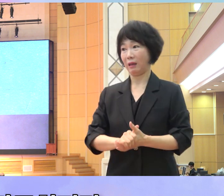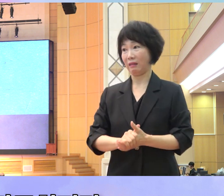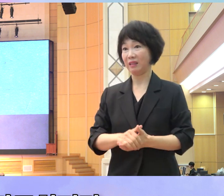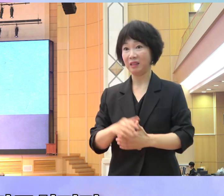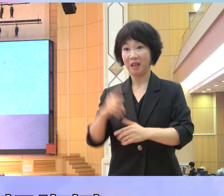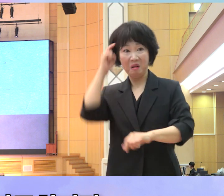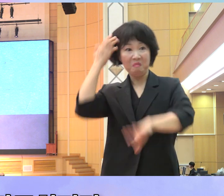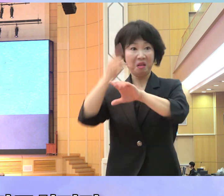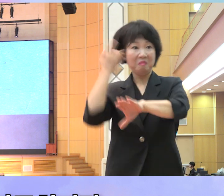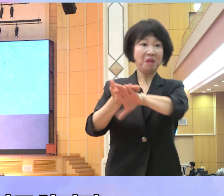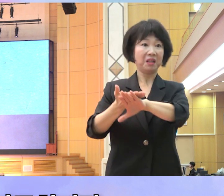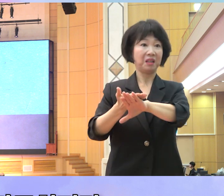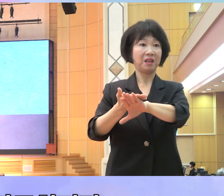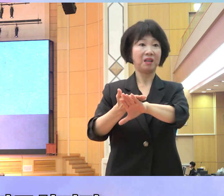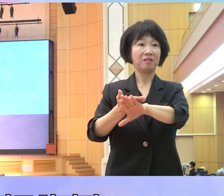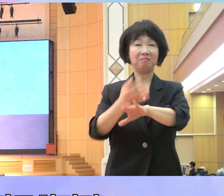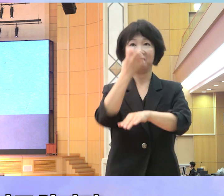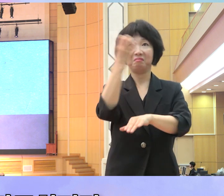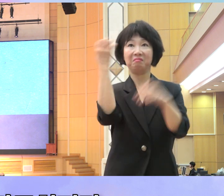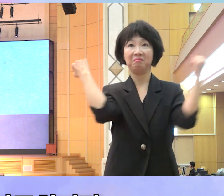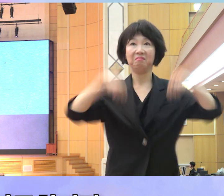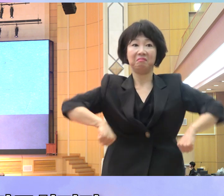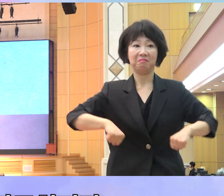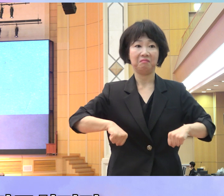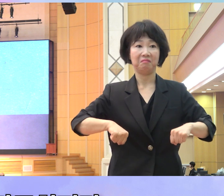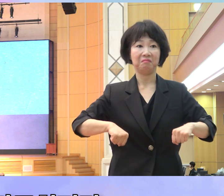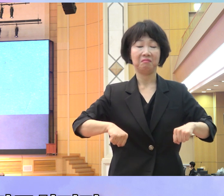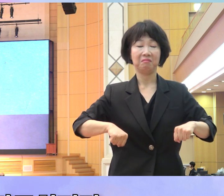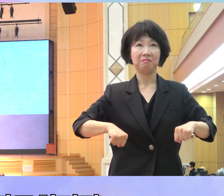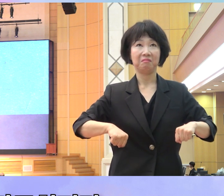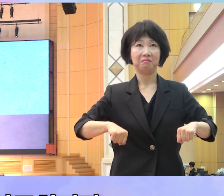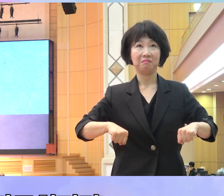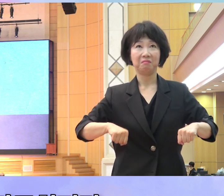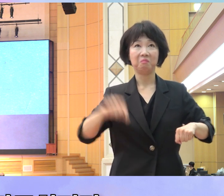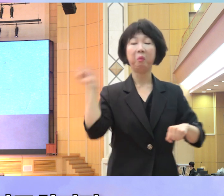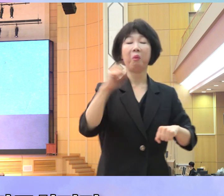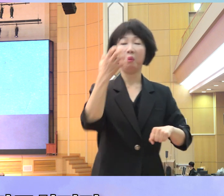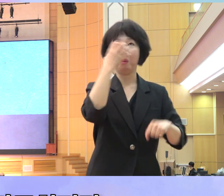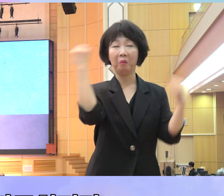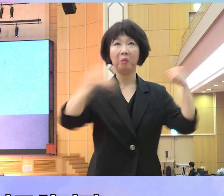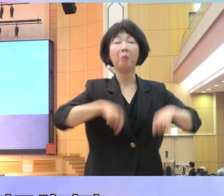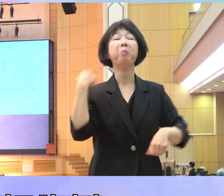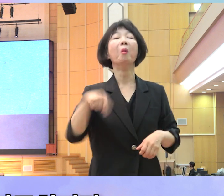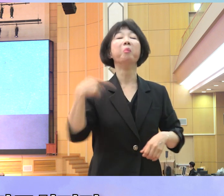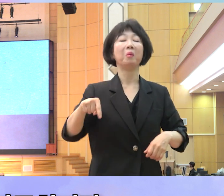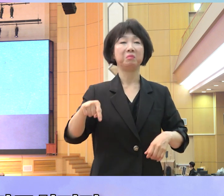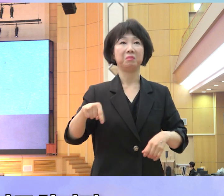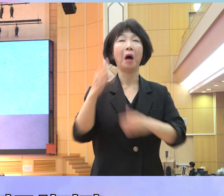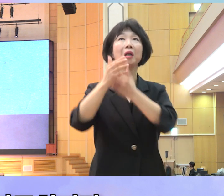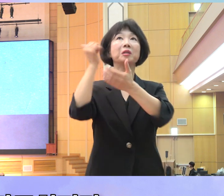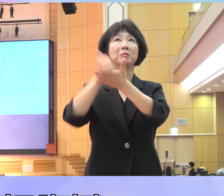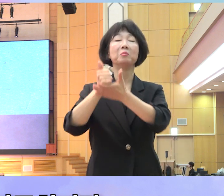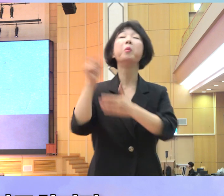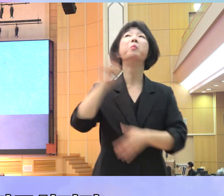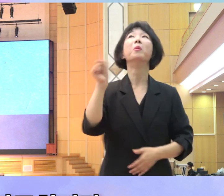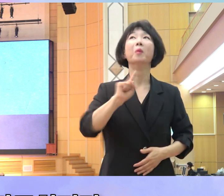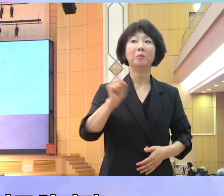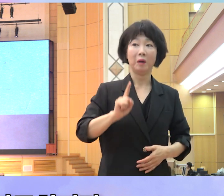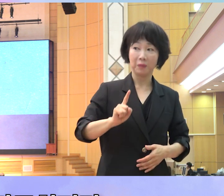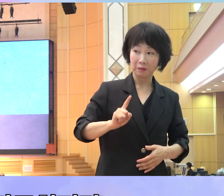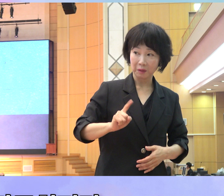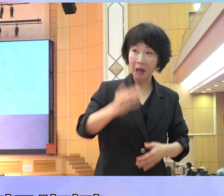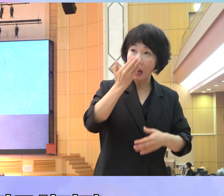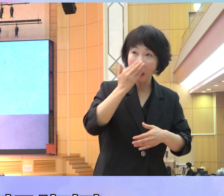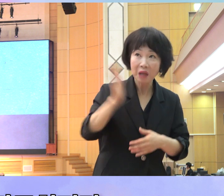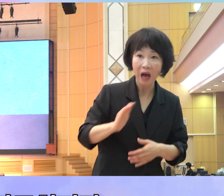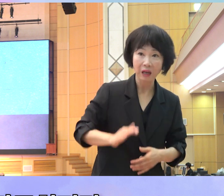고개가 뻣뻣해가지고 와가지고 말이죠, 기도를 한답시고, 하나님 이번 주에는